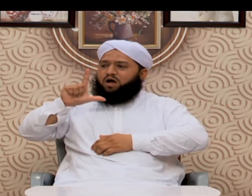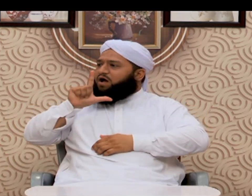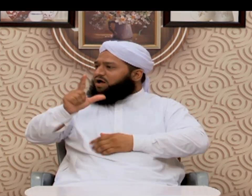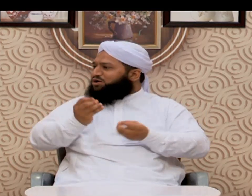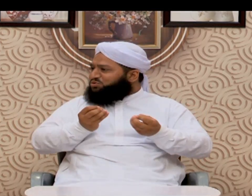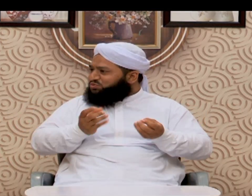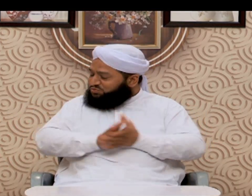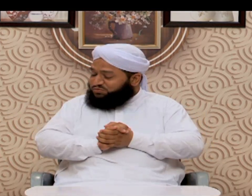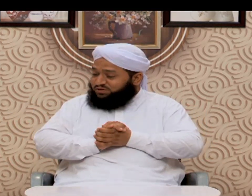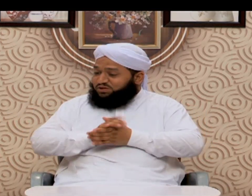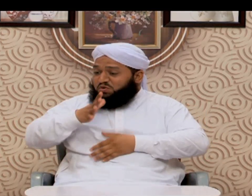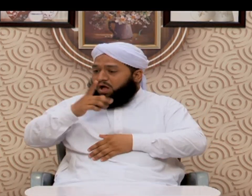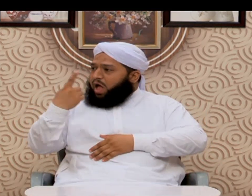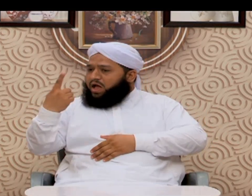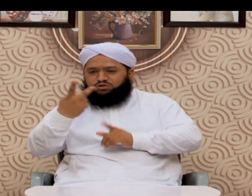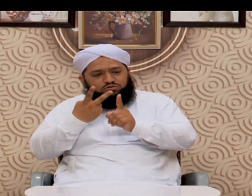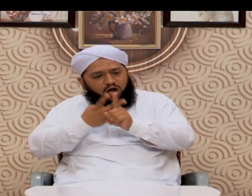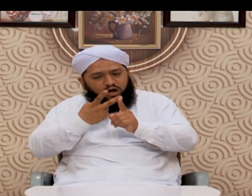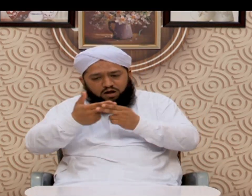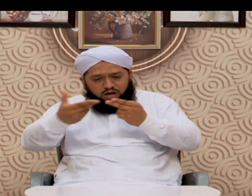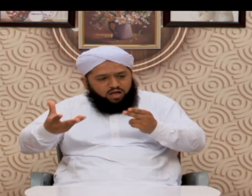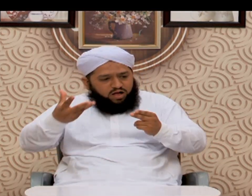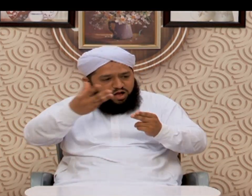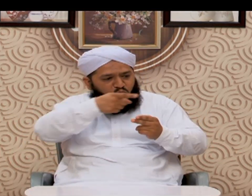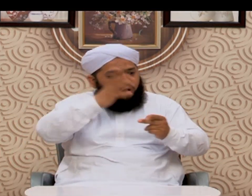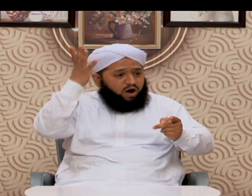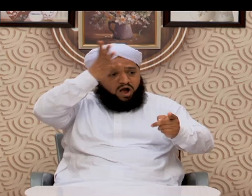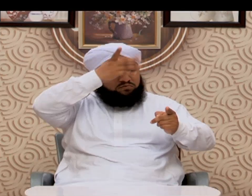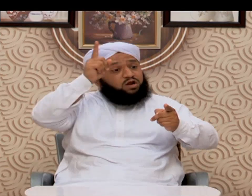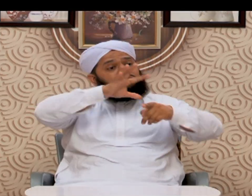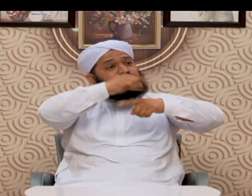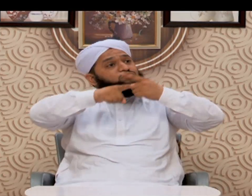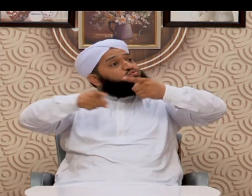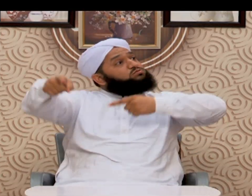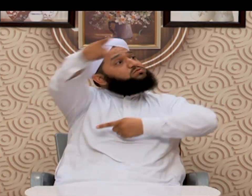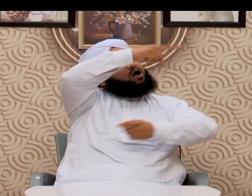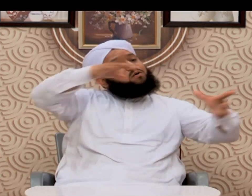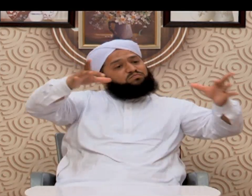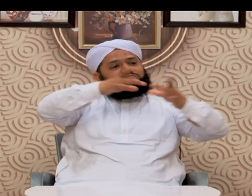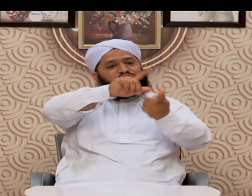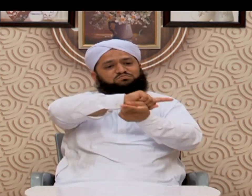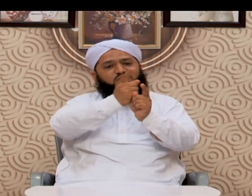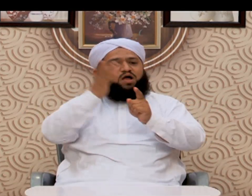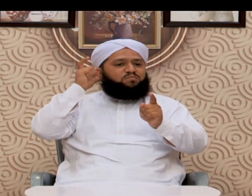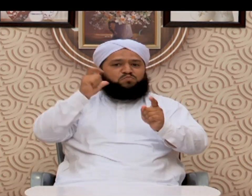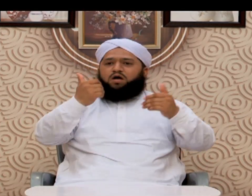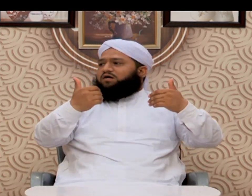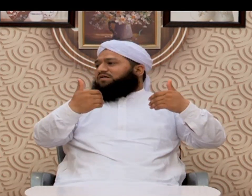تھا۔ اسی باعمل مبلغ کے ہاتھوں تگودار اپنی پوری تاتاری قوم سمیت مسلمان ہو گیا۔ اس